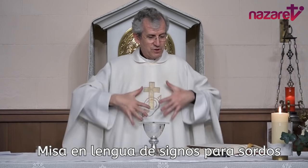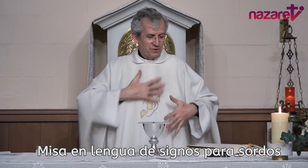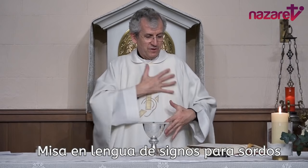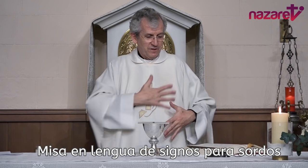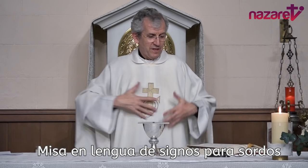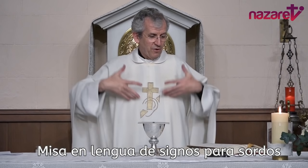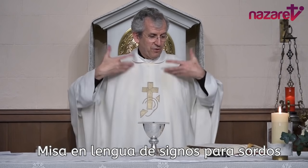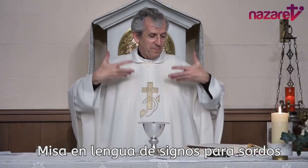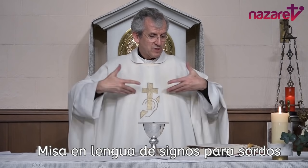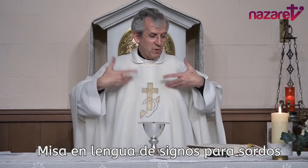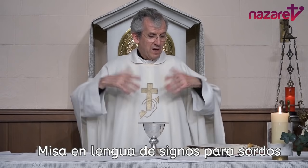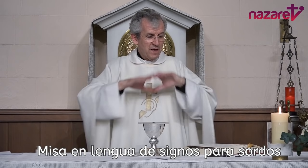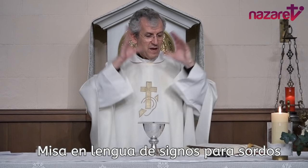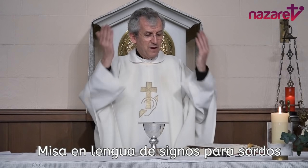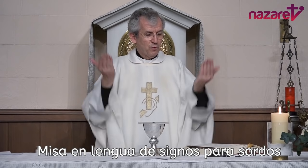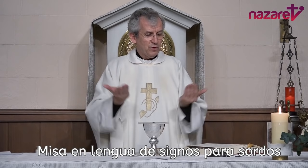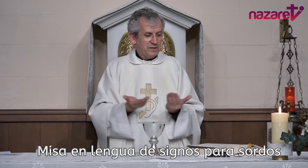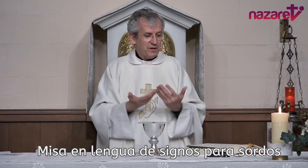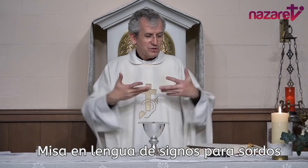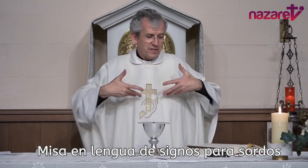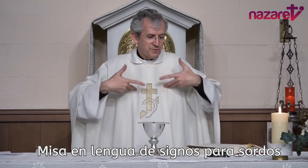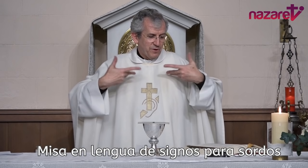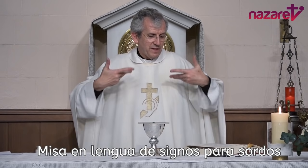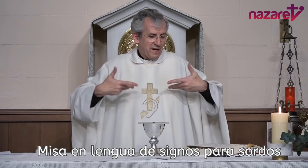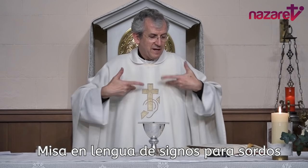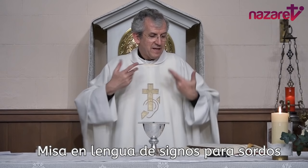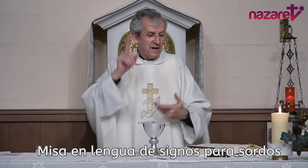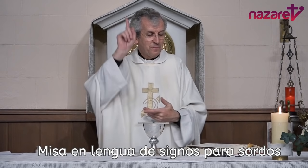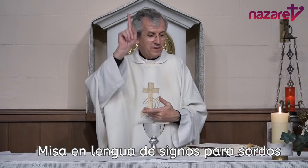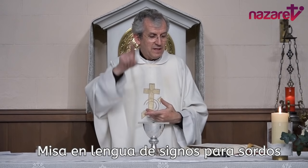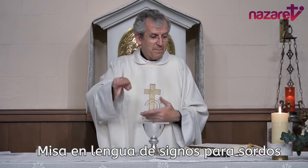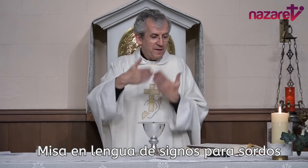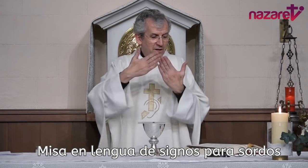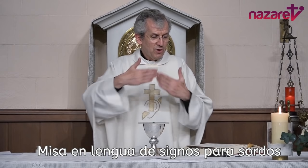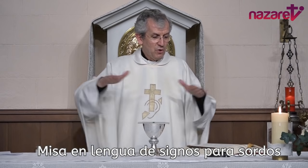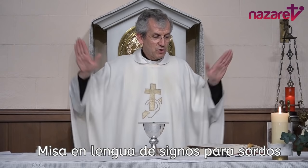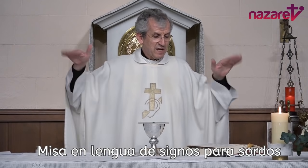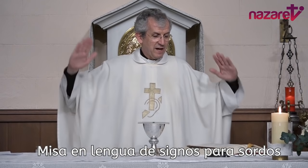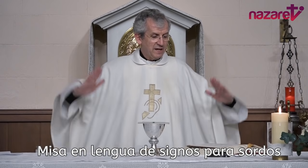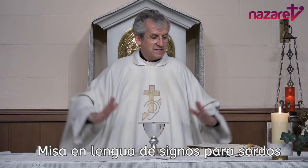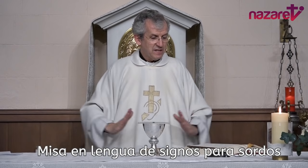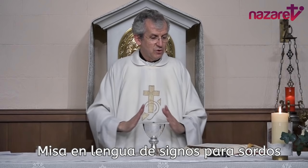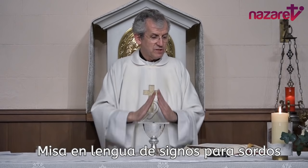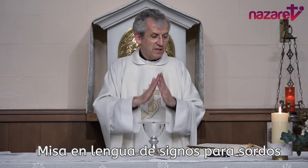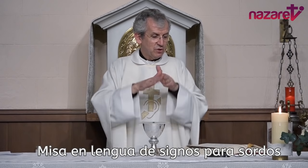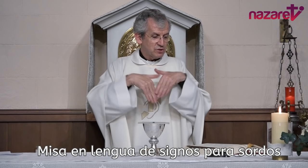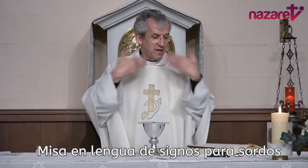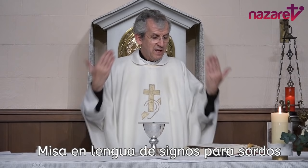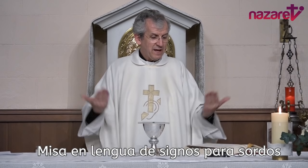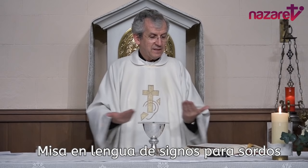efusión de gozo pascual, el mundo entero se desborda de alegría, y también los ángeles y los santos cantan